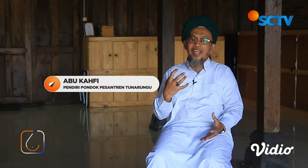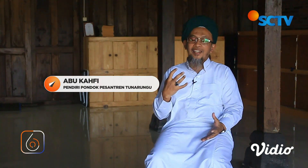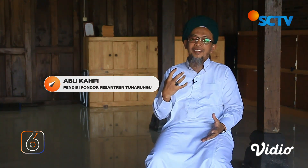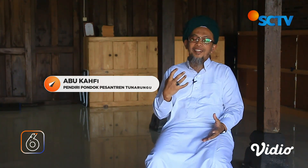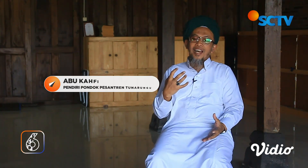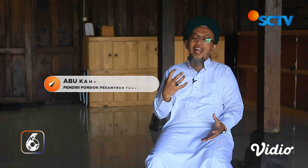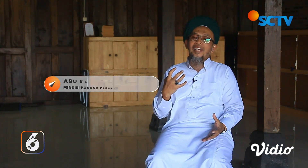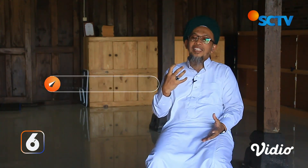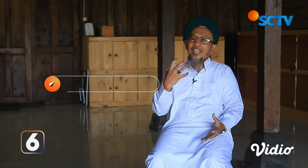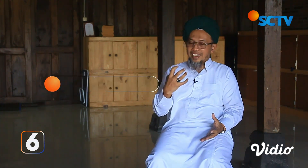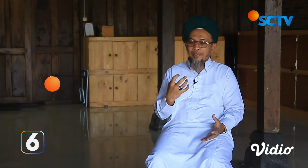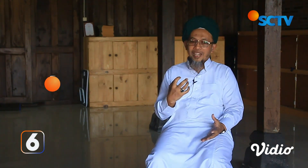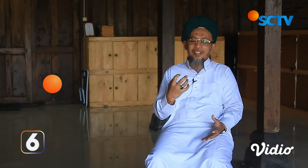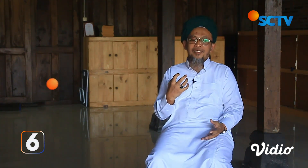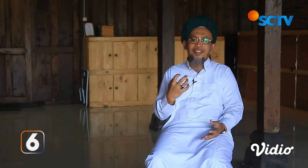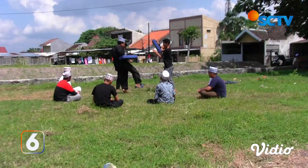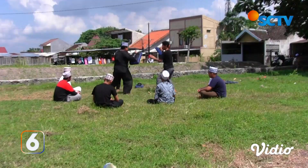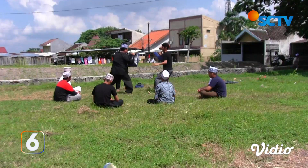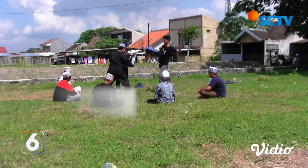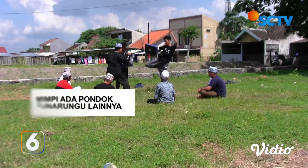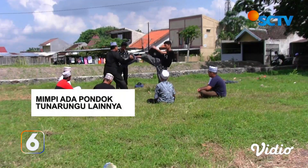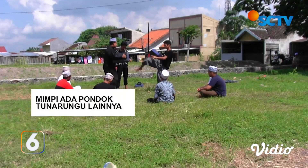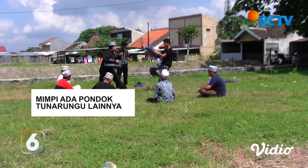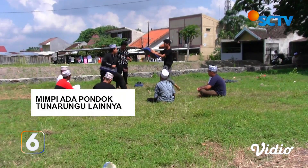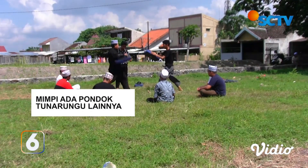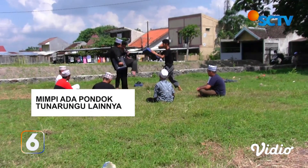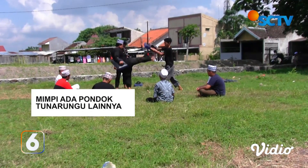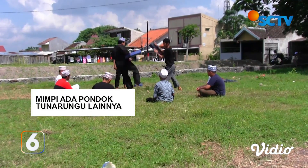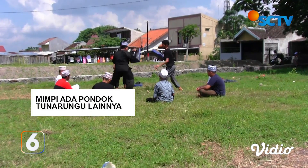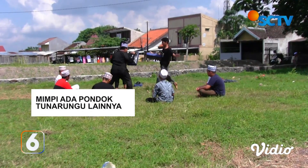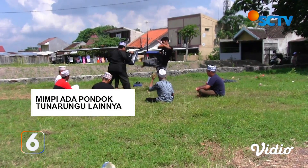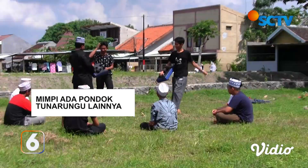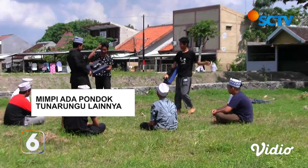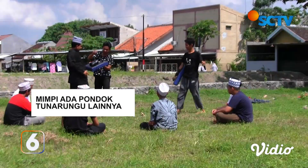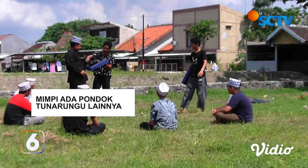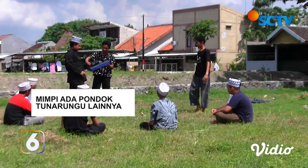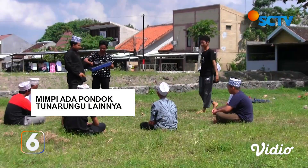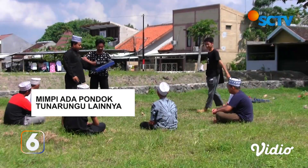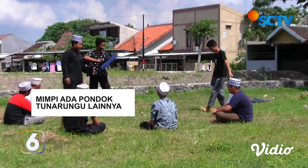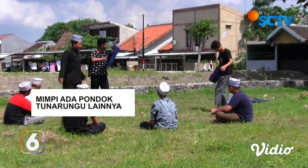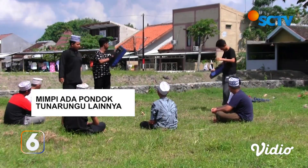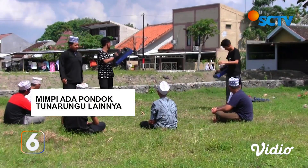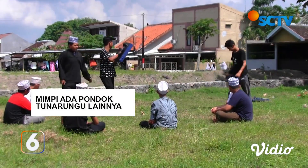mereka, alangkah indahnya saya bilang, kalau ada di kemudian hari ada pondok yang seperti, yang bisa membimbing mereka, yang sebenarnya belum ada.